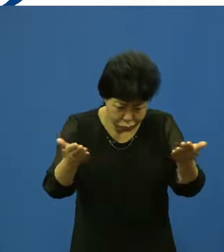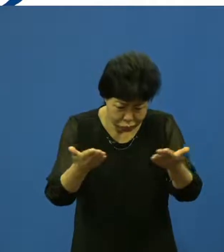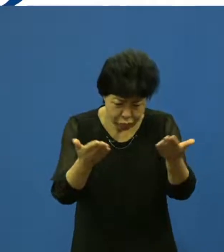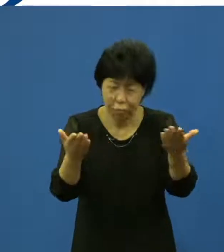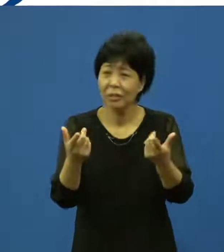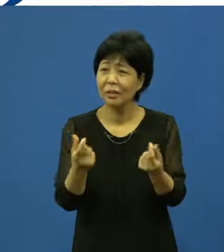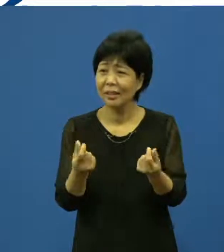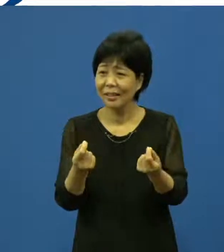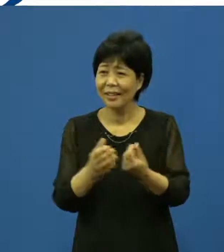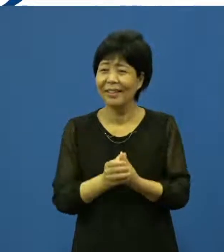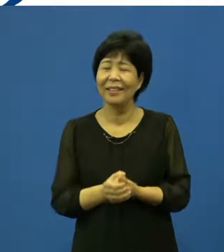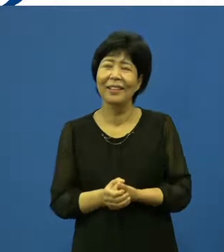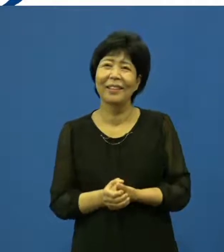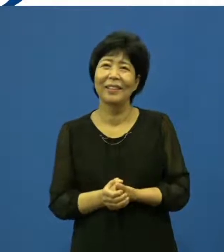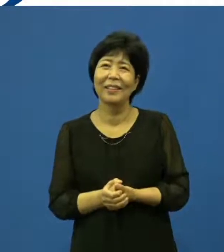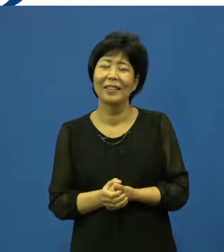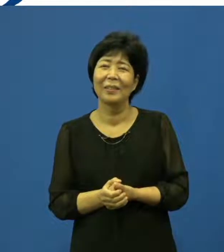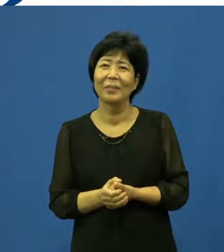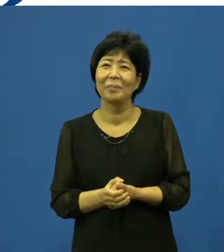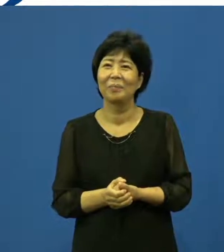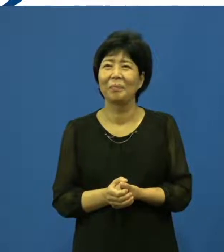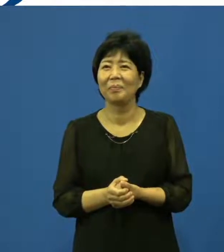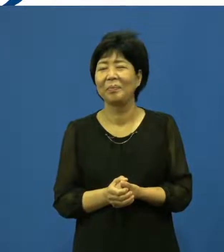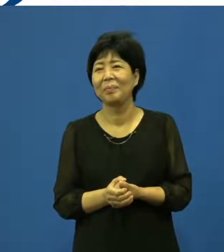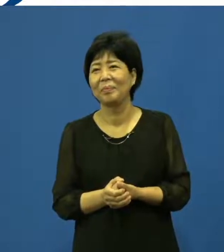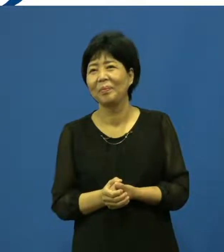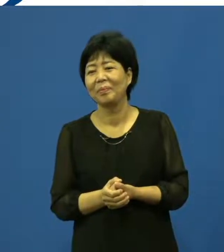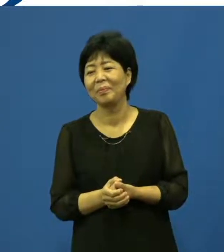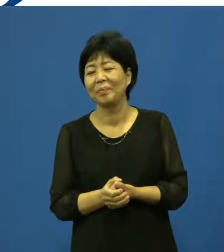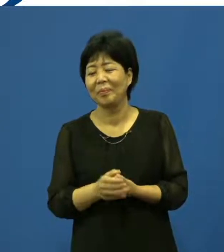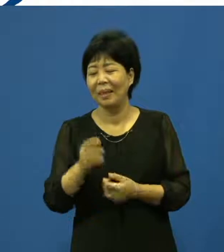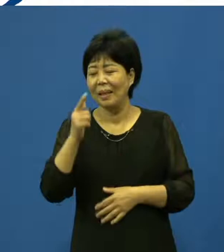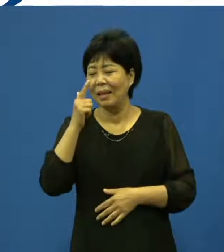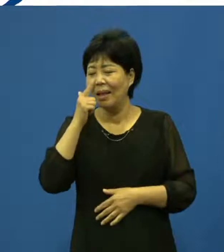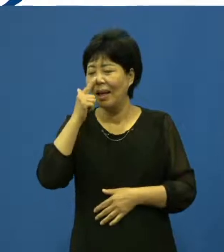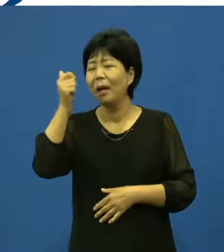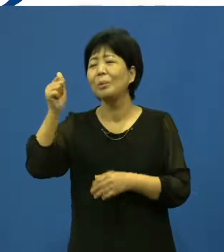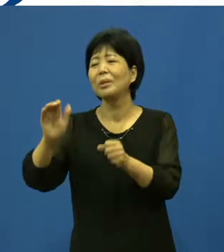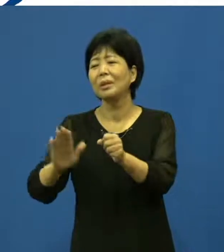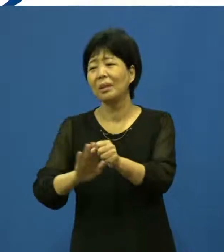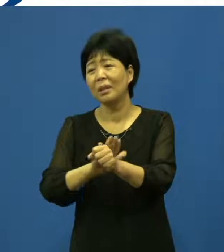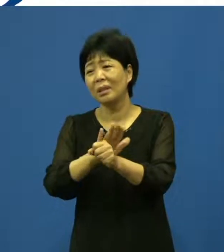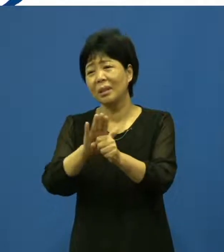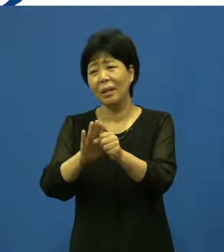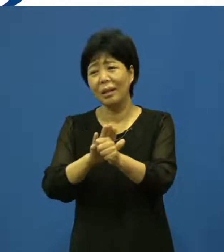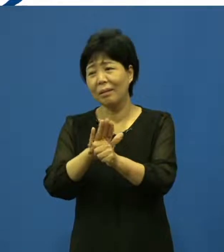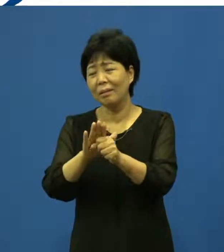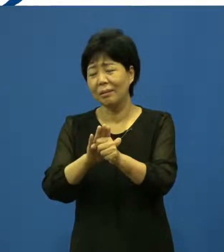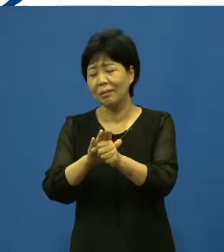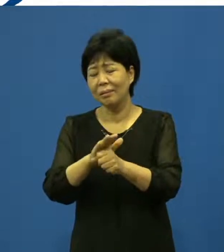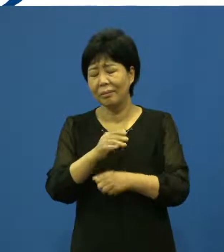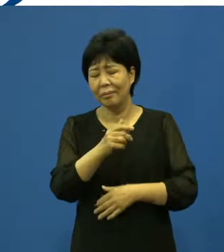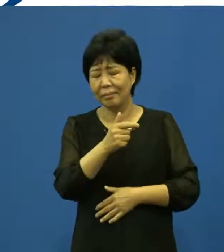삼자가 보기에는 아버지의 사랑은 무모한 것이다. 무분별한 것이다.